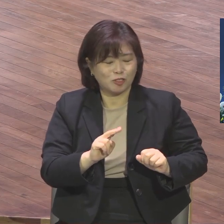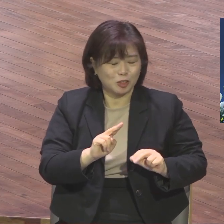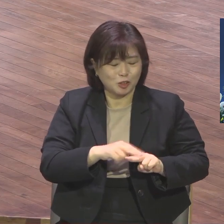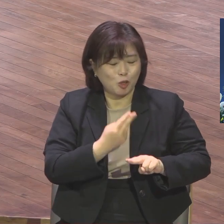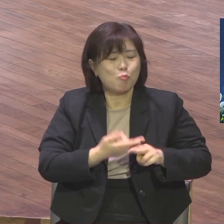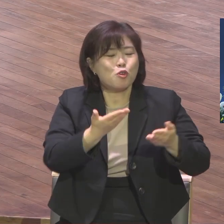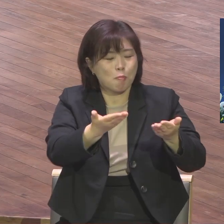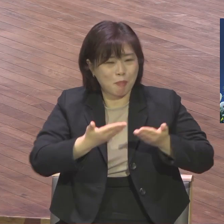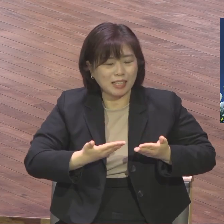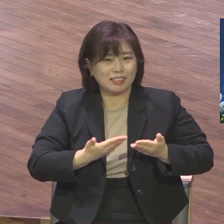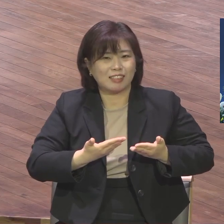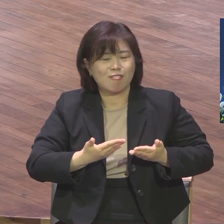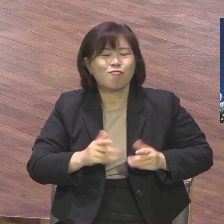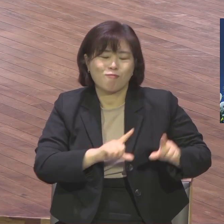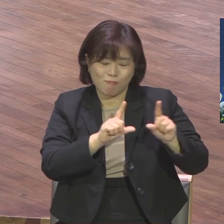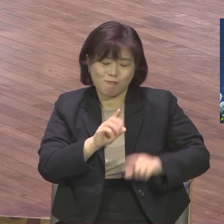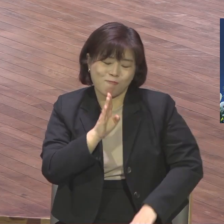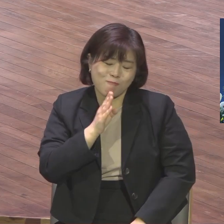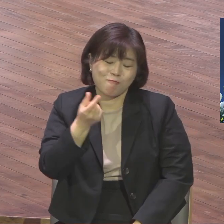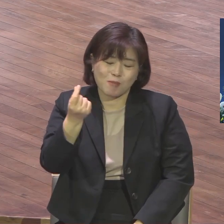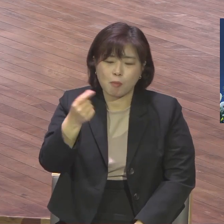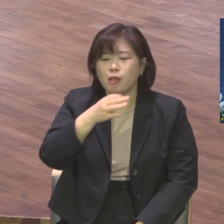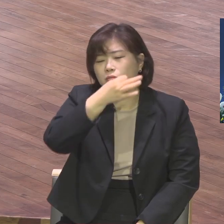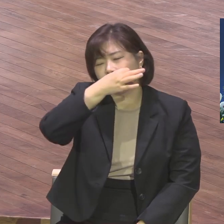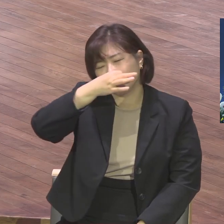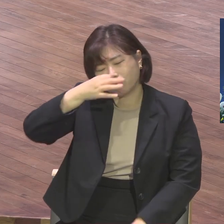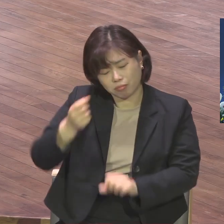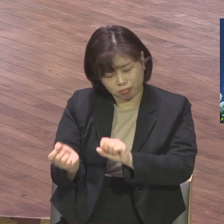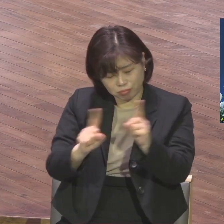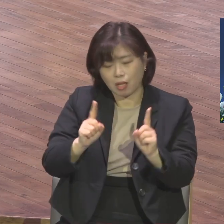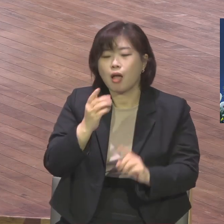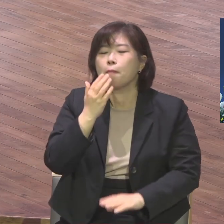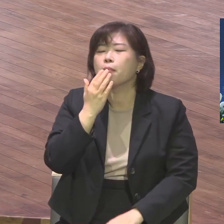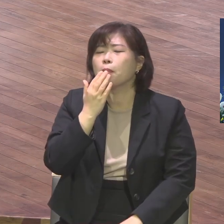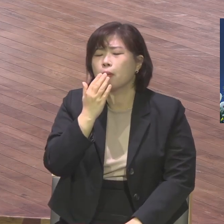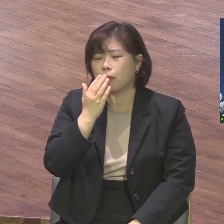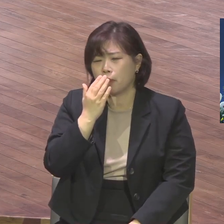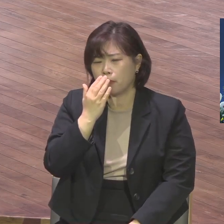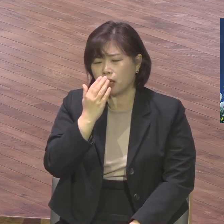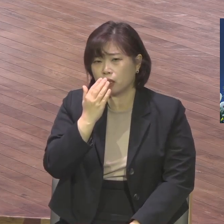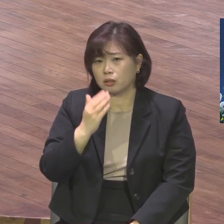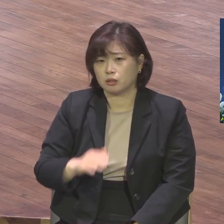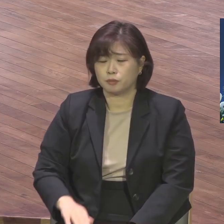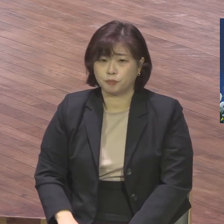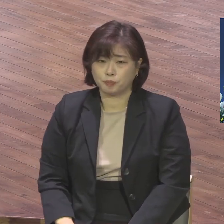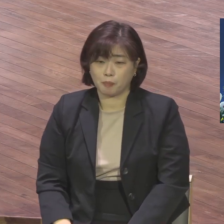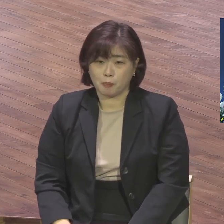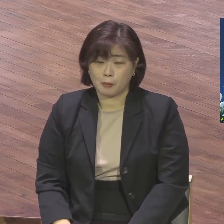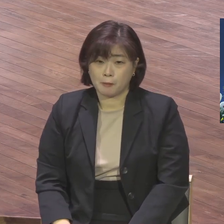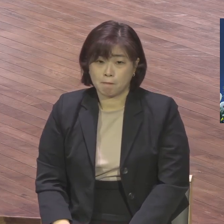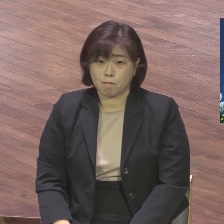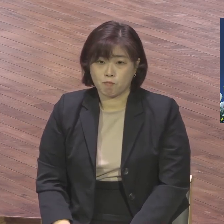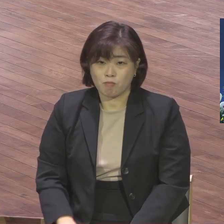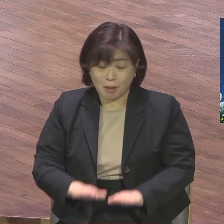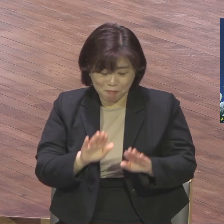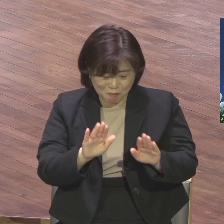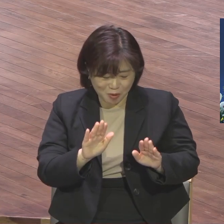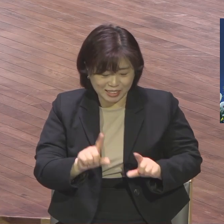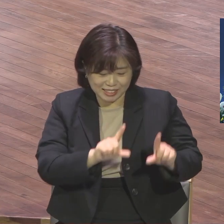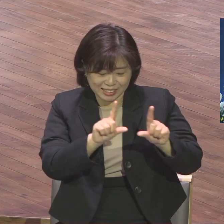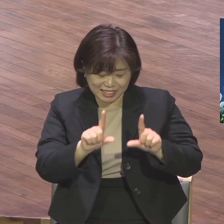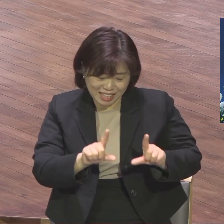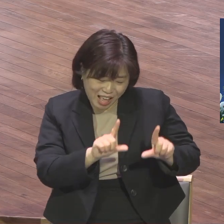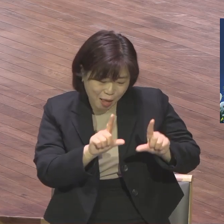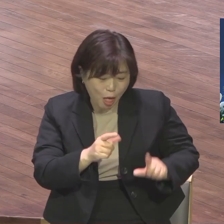자는 이 세상에 살면서 이 서론에 매여 흔들리지 않습니다. 서론에